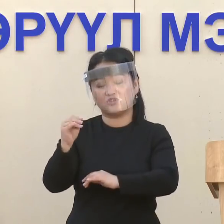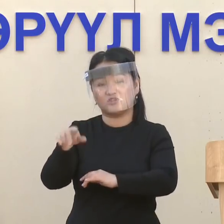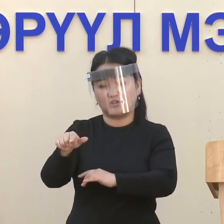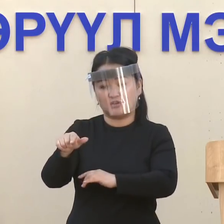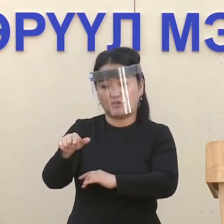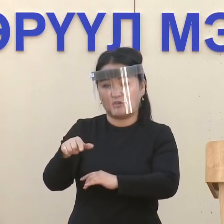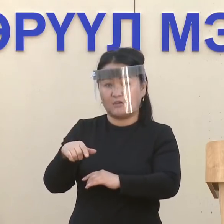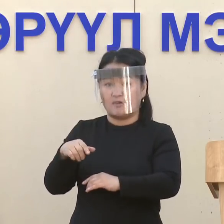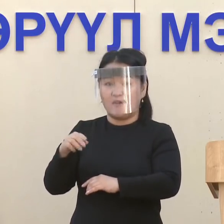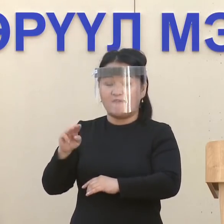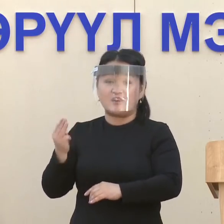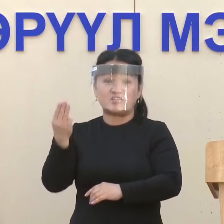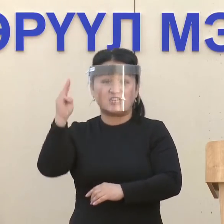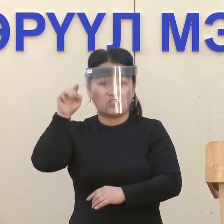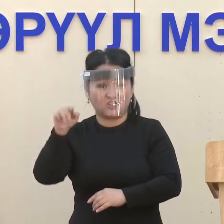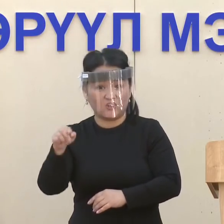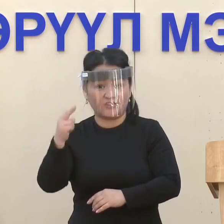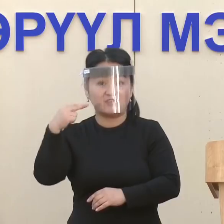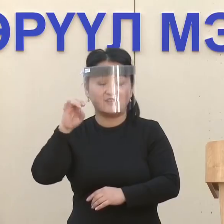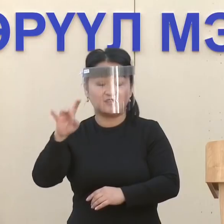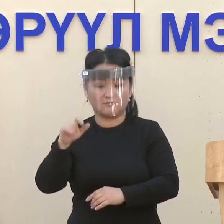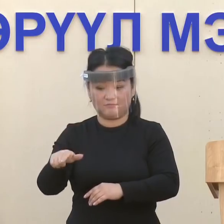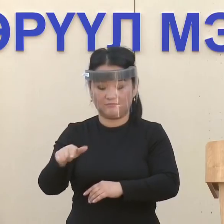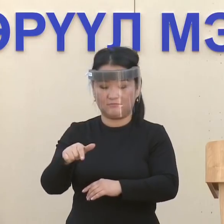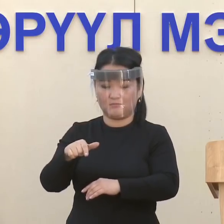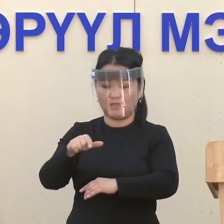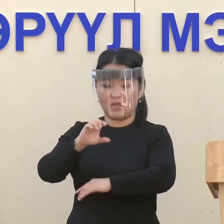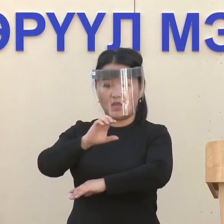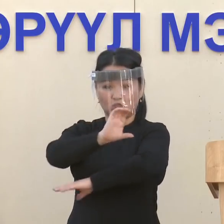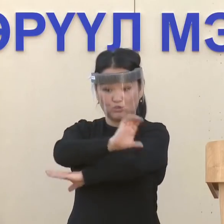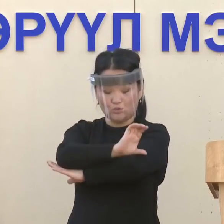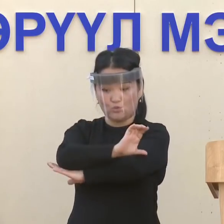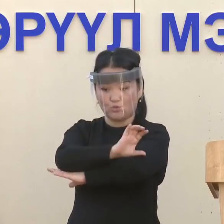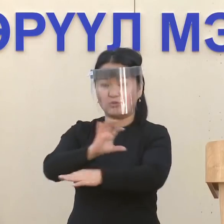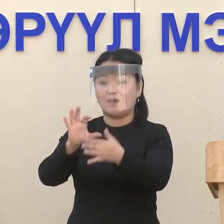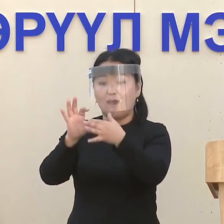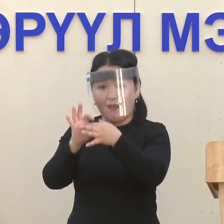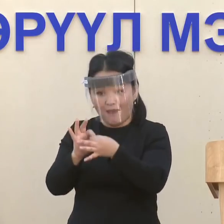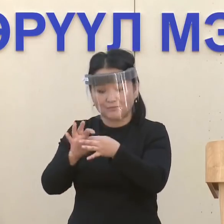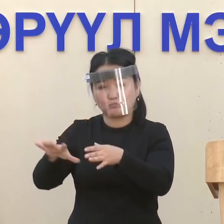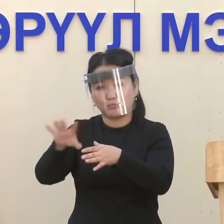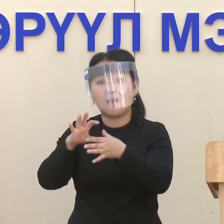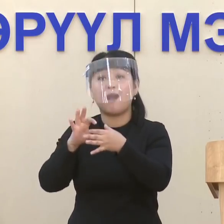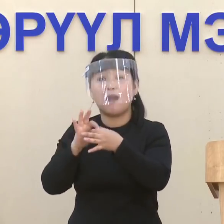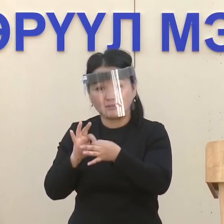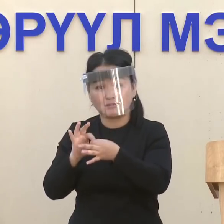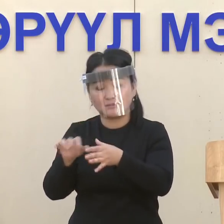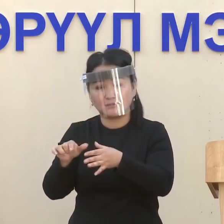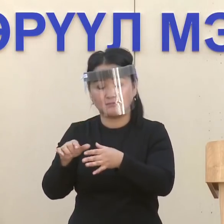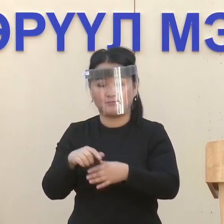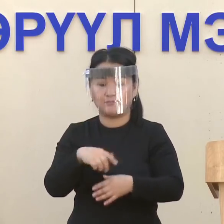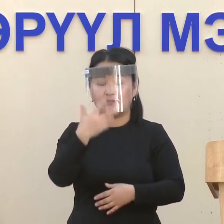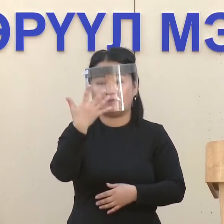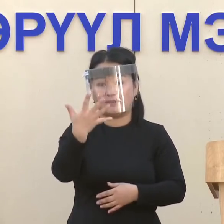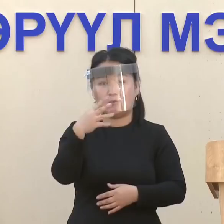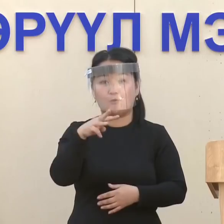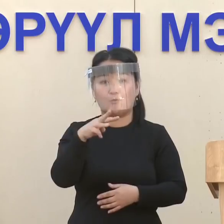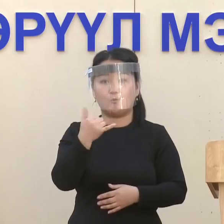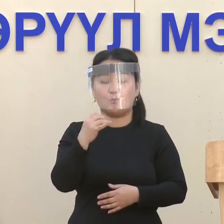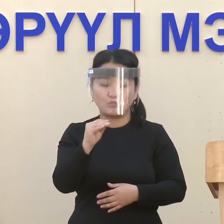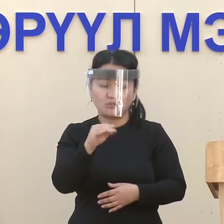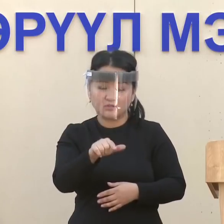ДС-д энэ хичээлийн жилийг дуустал сургуулийн үйл ажиллагааг одоо хаасан байгаа бөгөөд за мөн 5 мож улс энэ